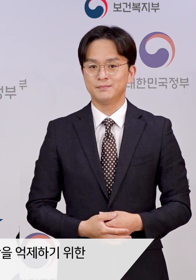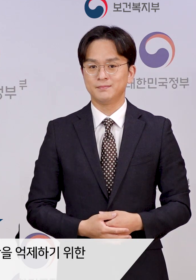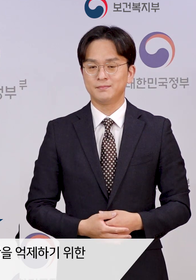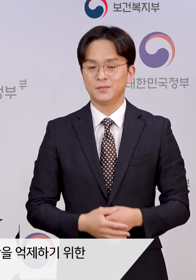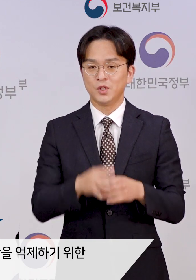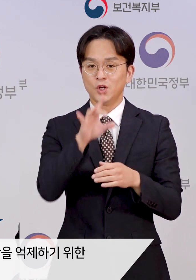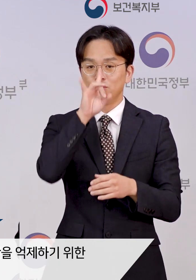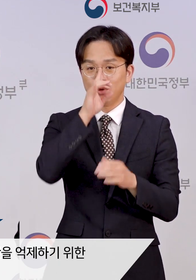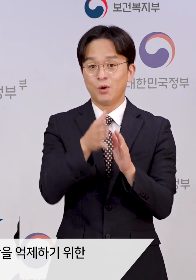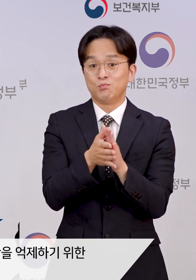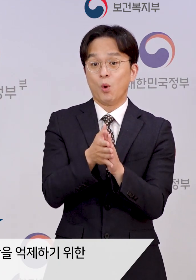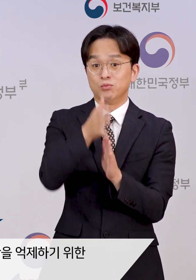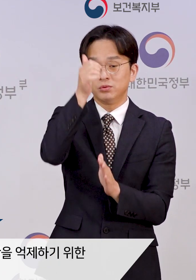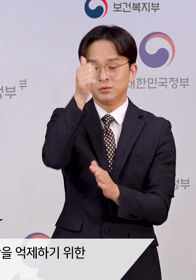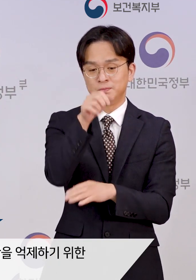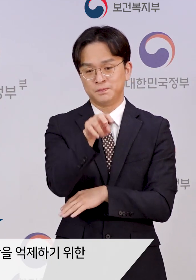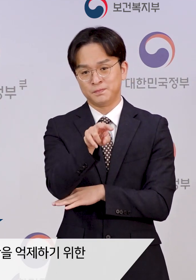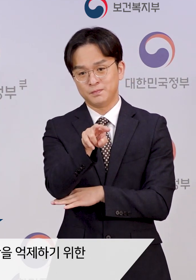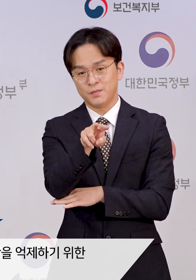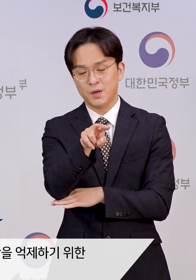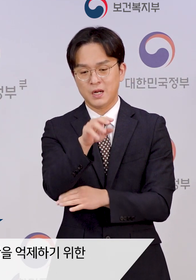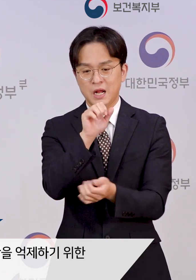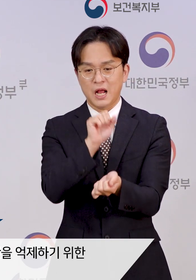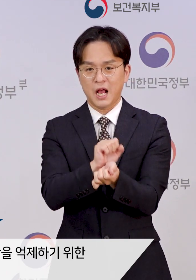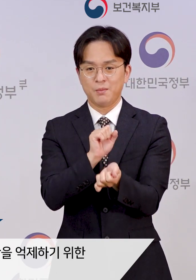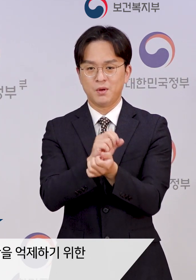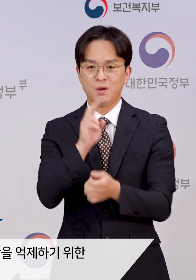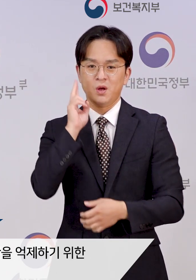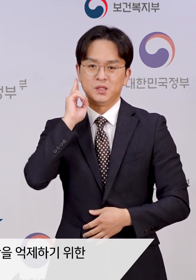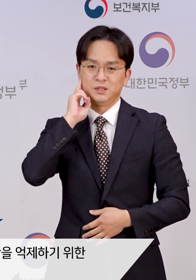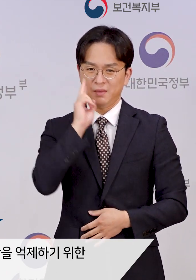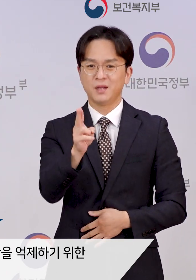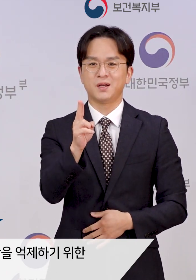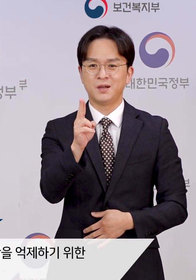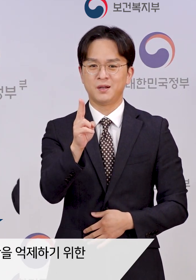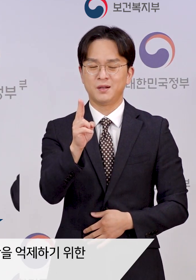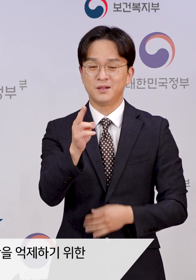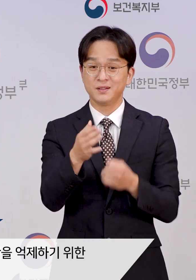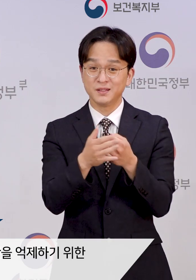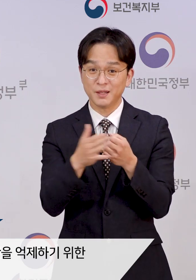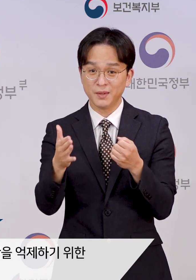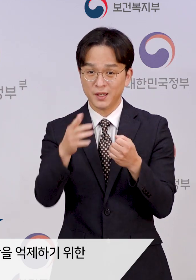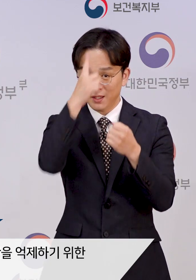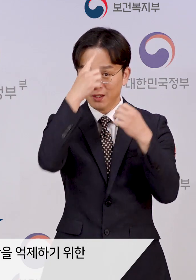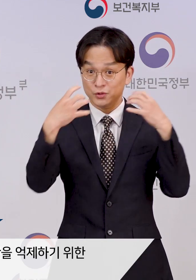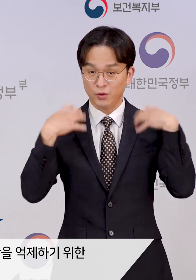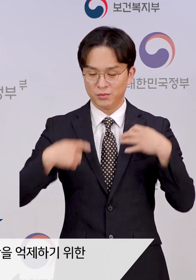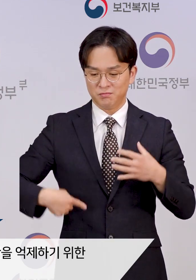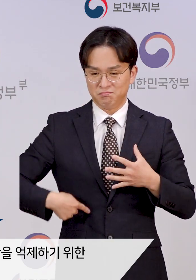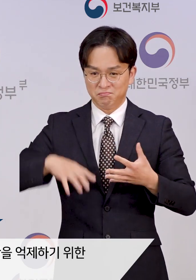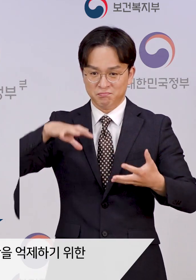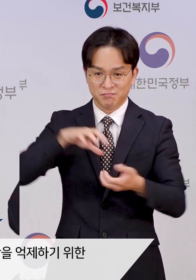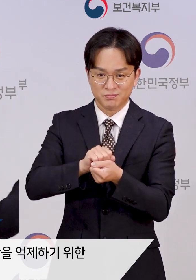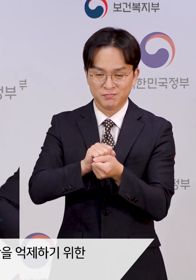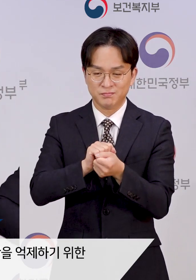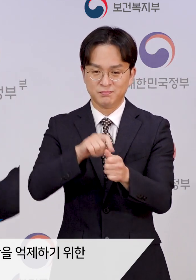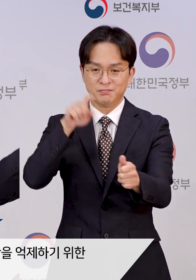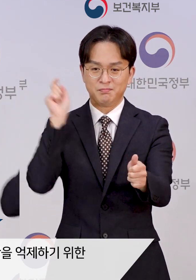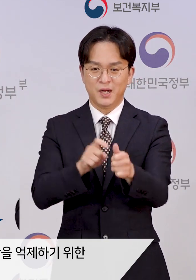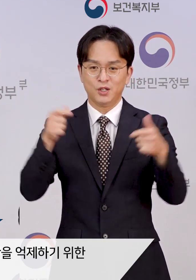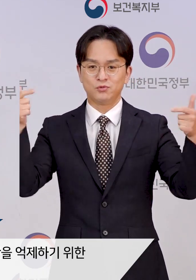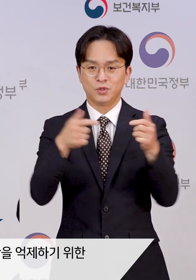상황을 매우 엄중하게 인식하며 추가적인 확산을 억제하기 위한 범정부적인 노력을 기울이고